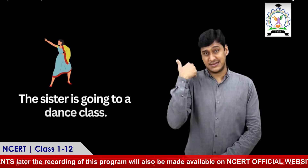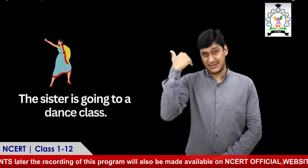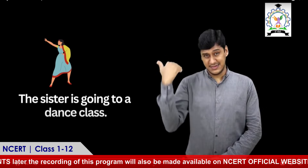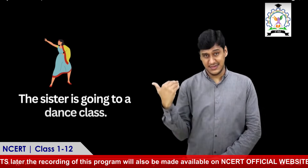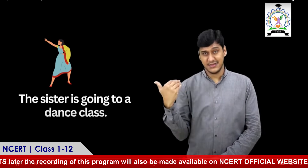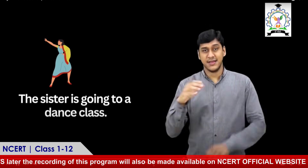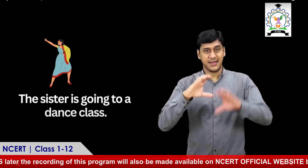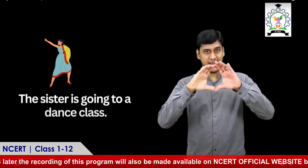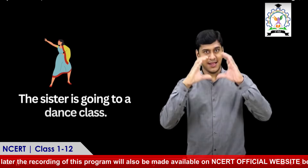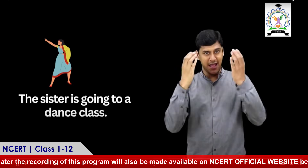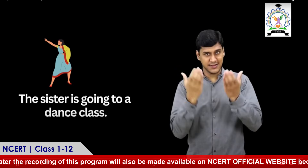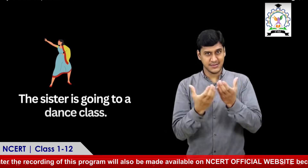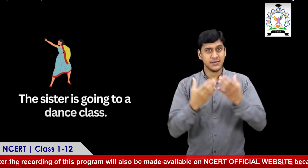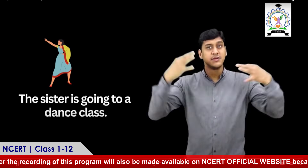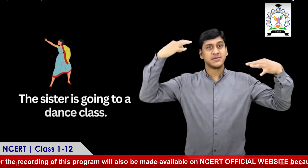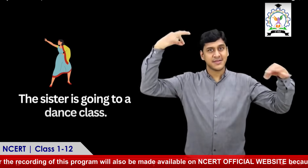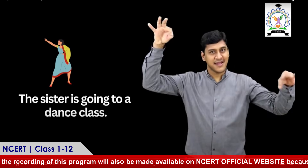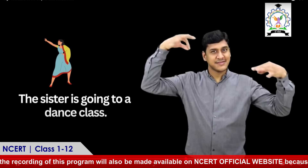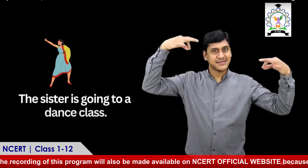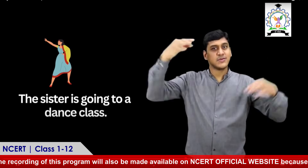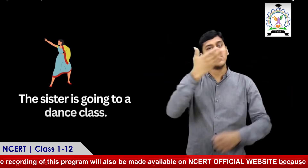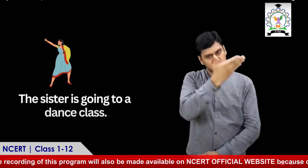बहन डांस क्लास जा रही है।